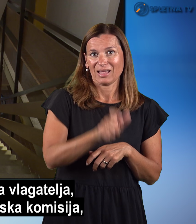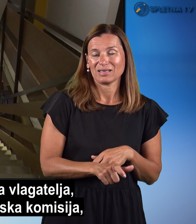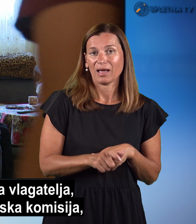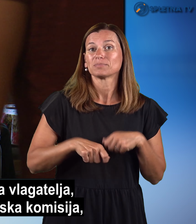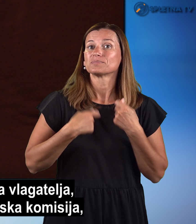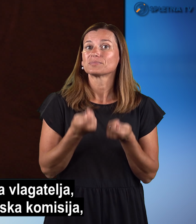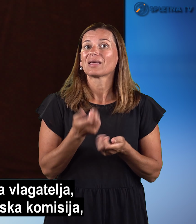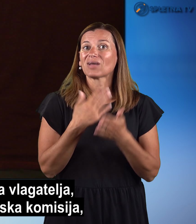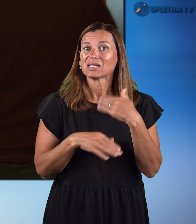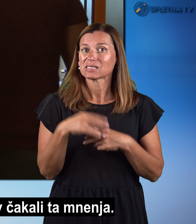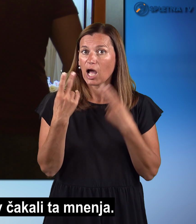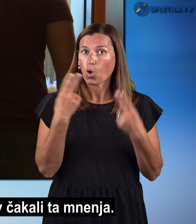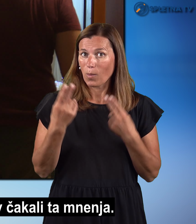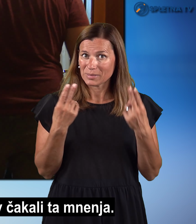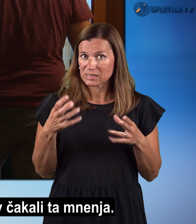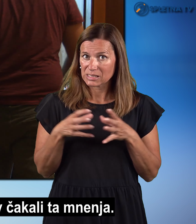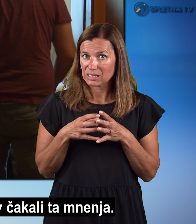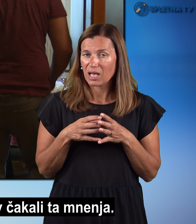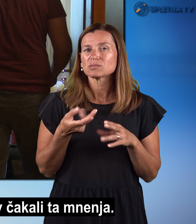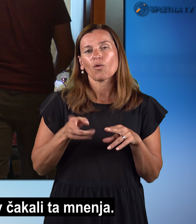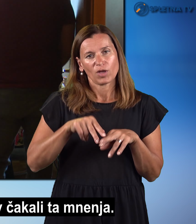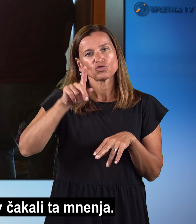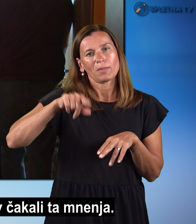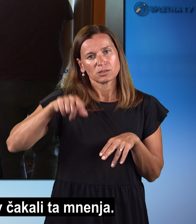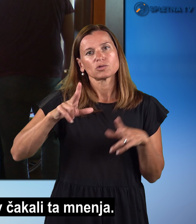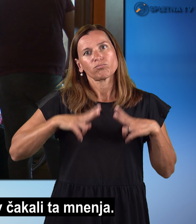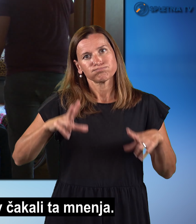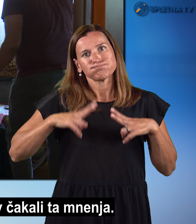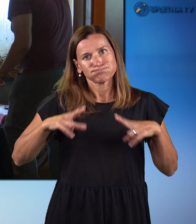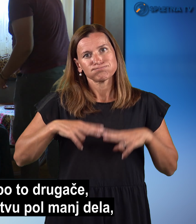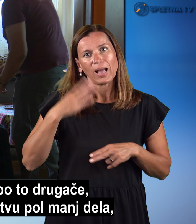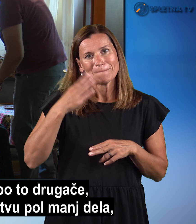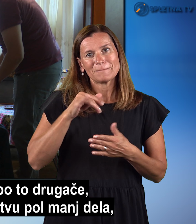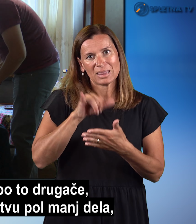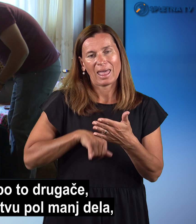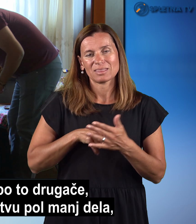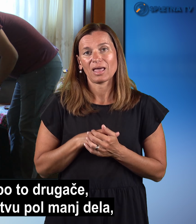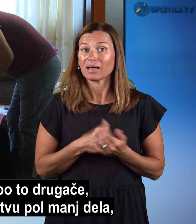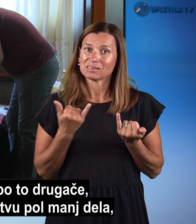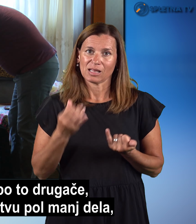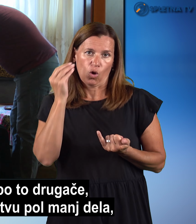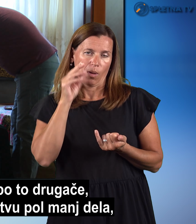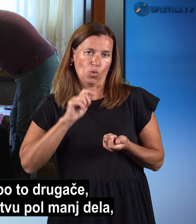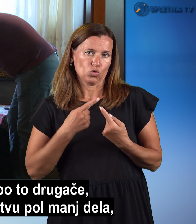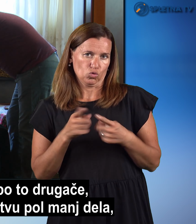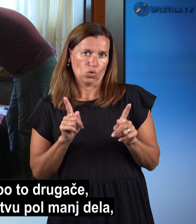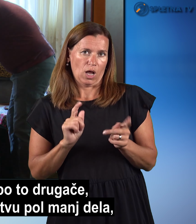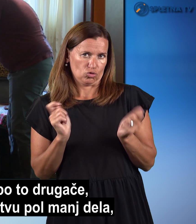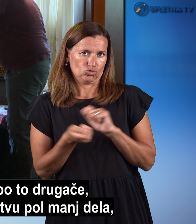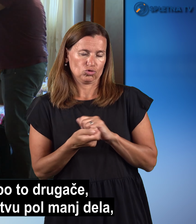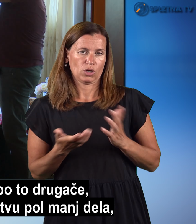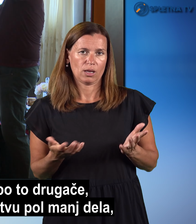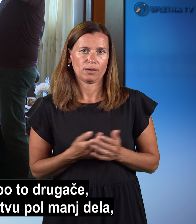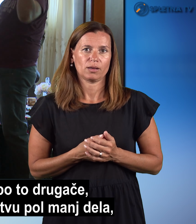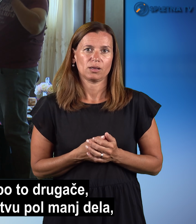podajala invalidska komisija, smo po več mesecev čakali ta mnenja. Zdaj mi upamo, da bo to drugače. Imeli bodo zdaj v